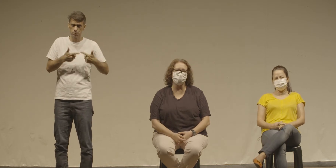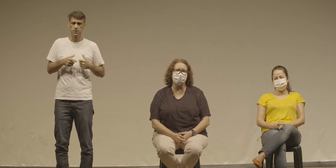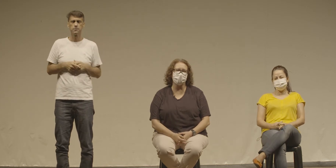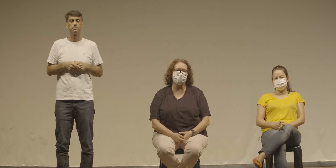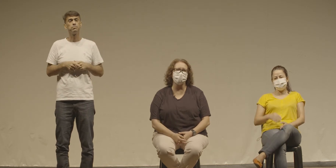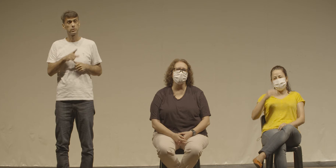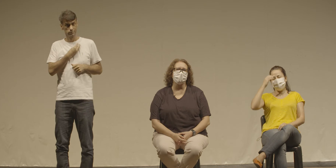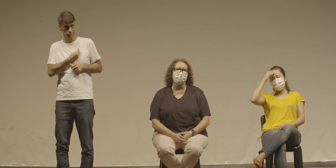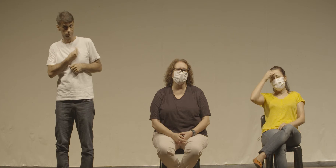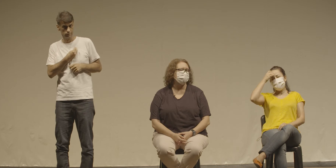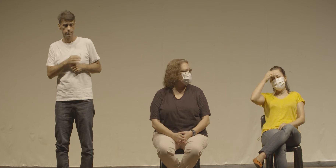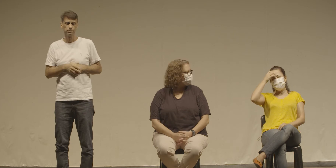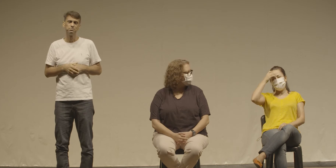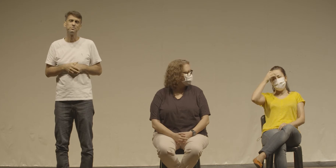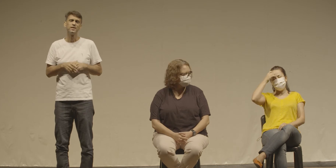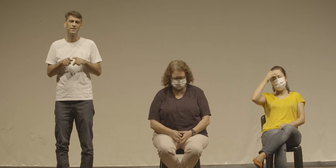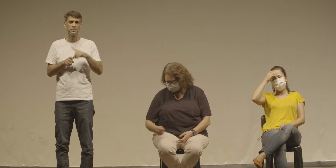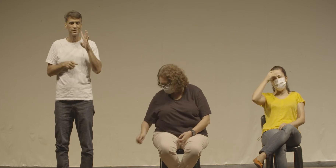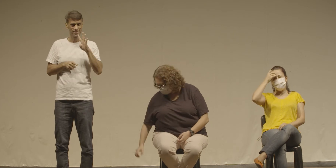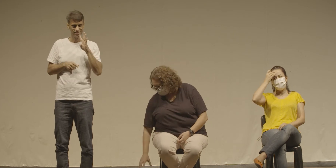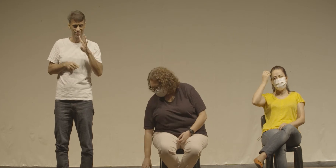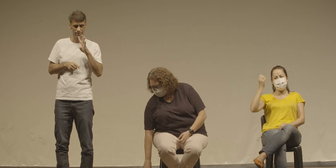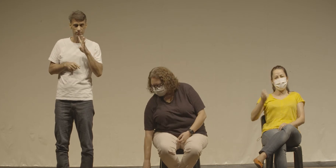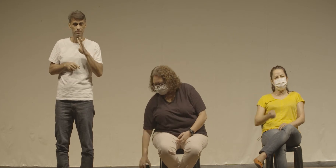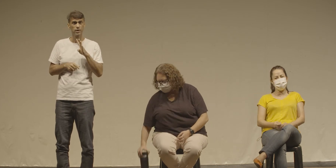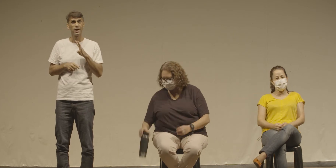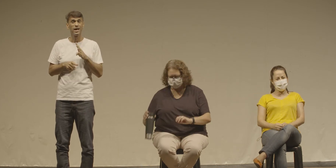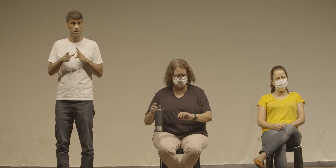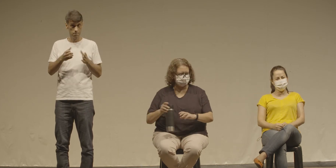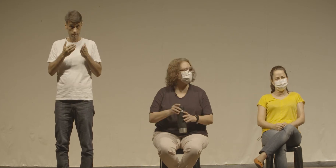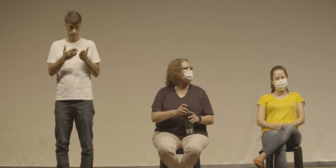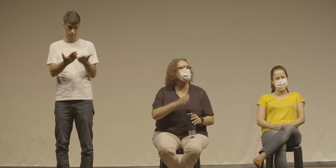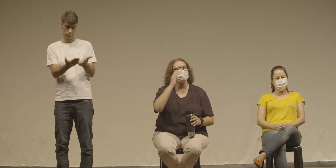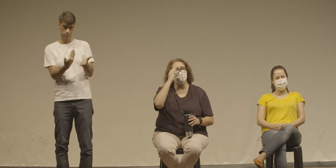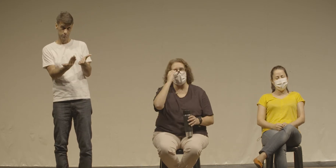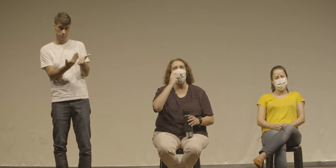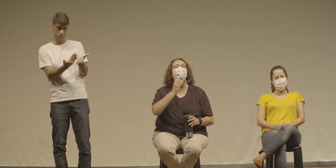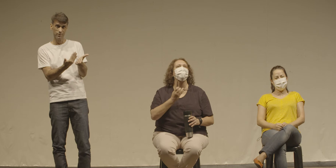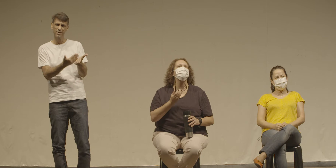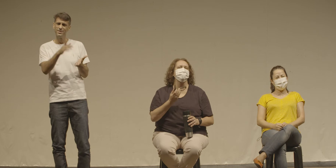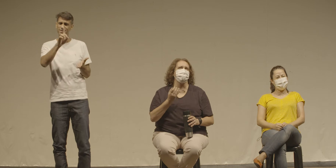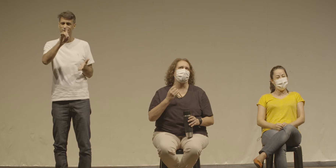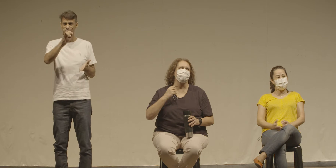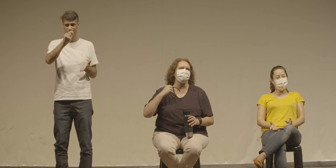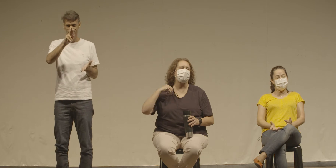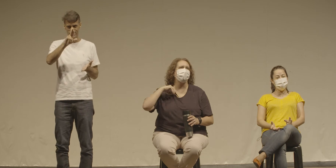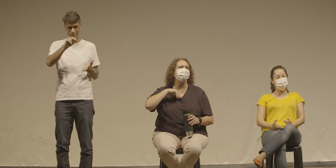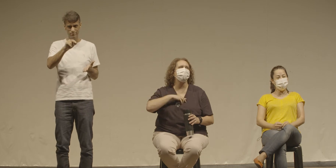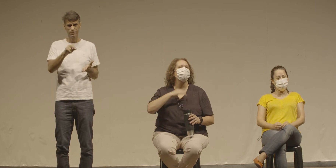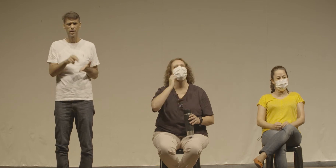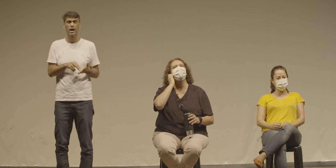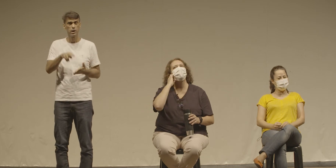traçaram e viveram, né? Foi muito legal aquela parte do filme que ela pega o diário e a